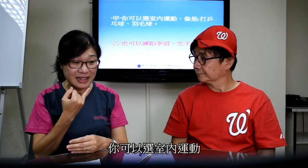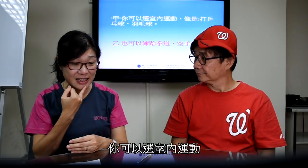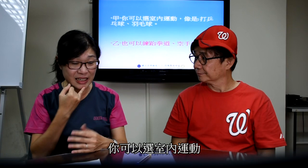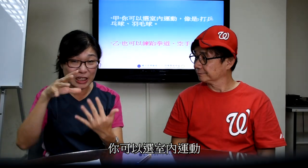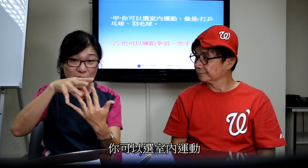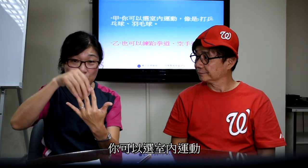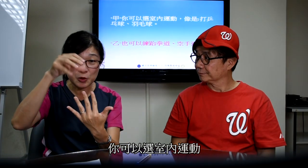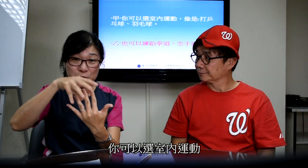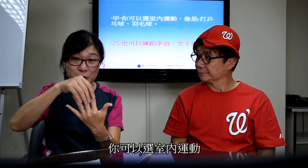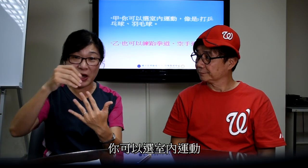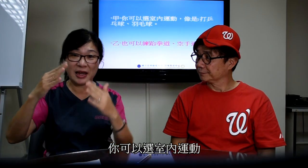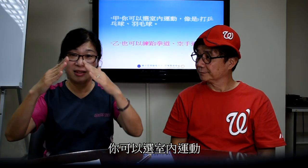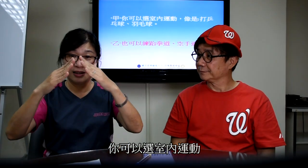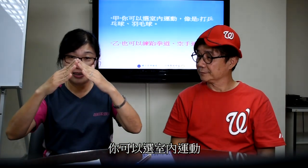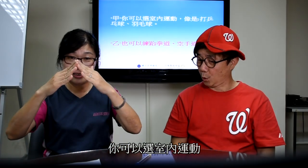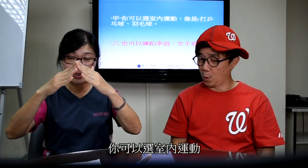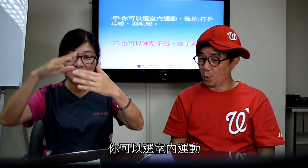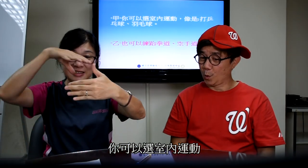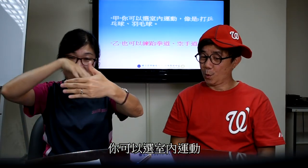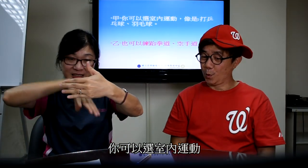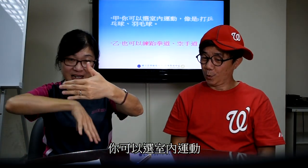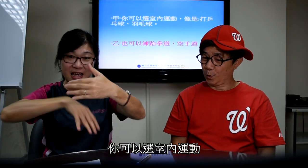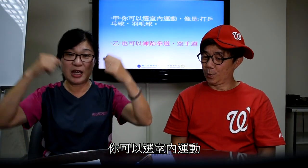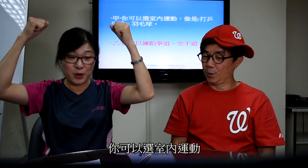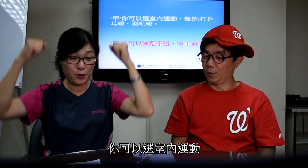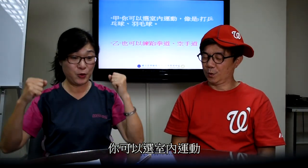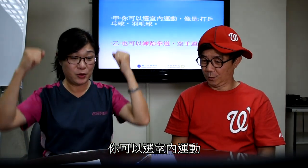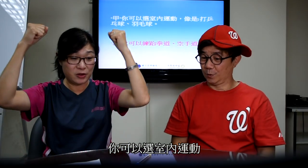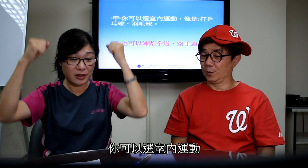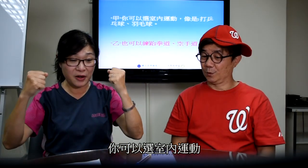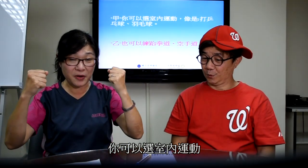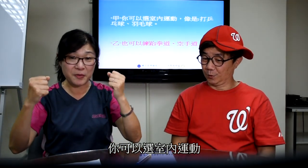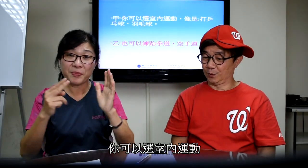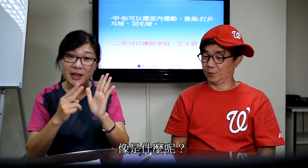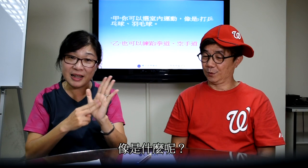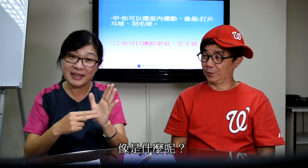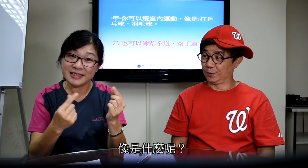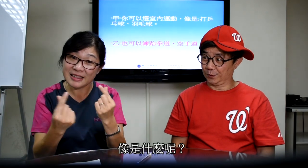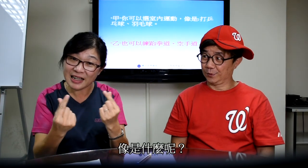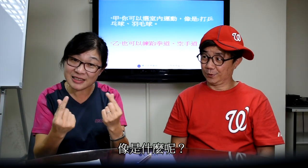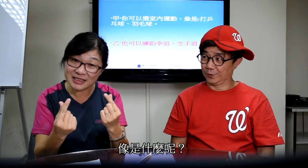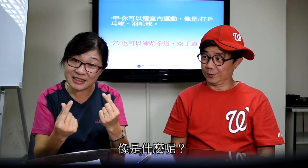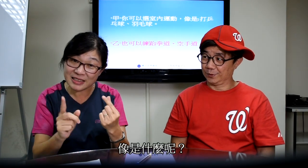以选室内运动，像是什么